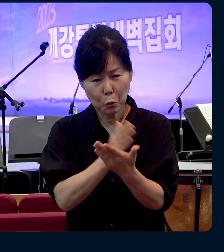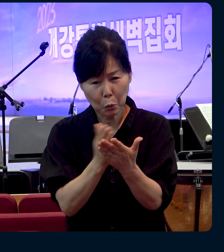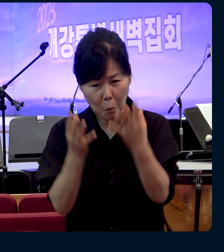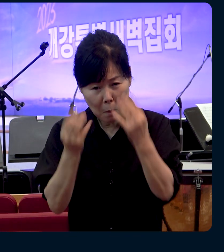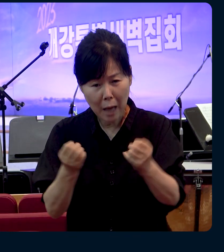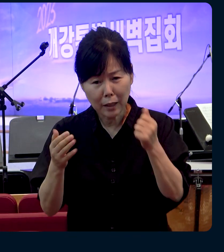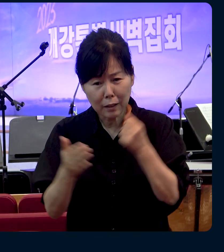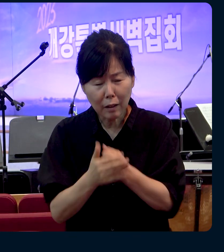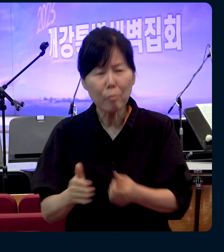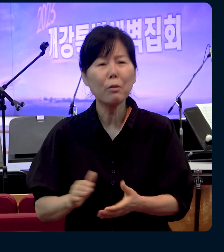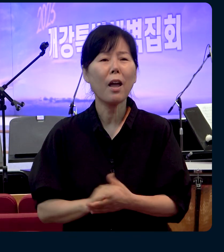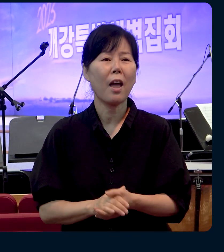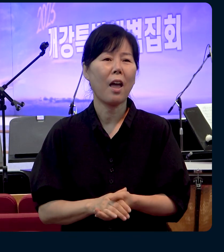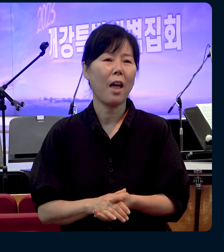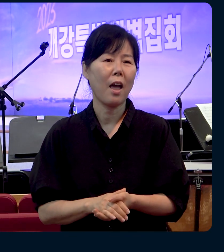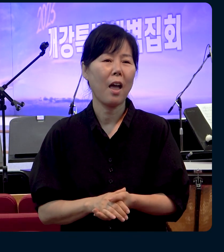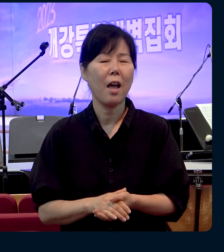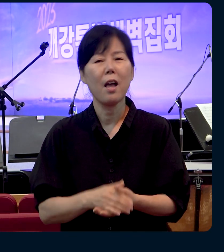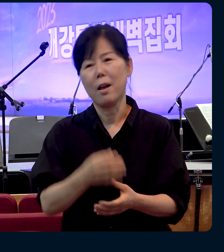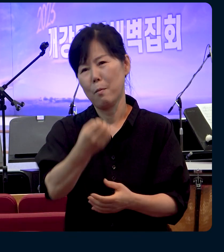답이 없는 거나 마찬가지입니다.